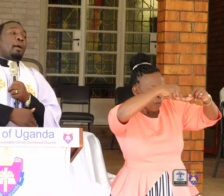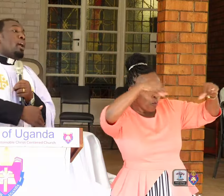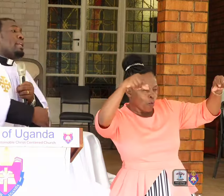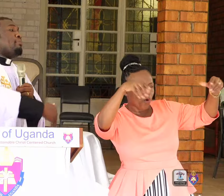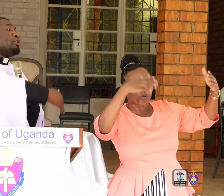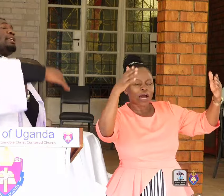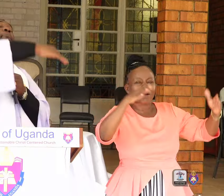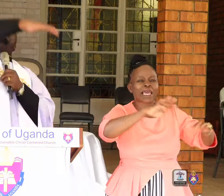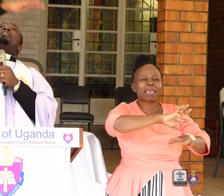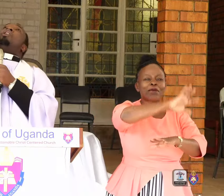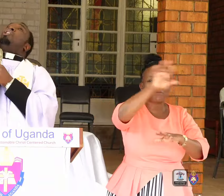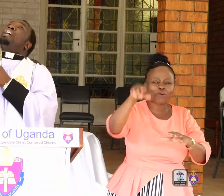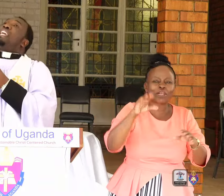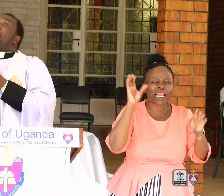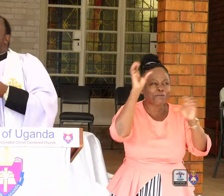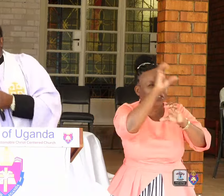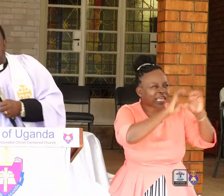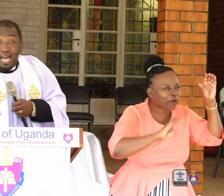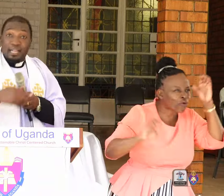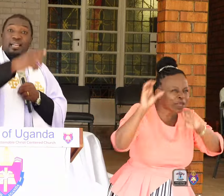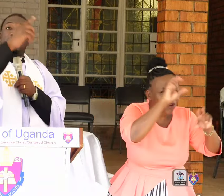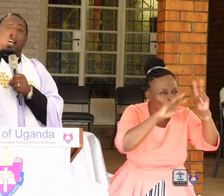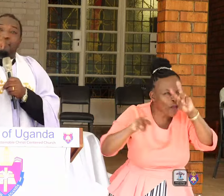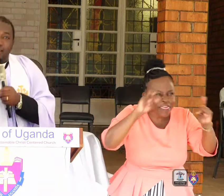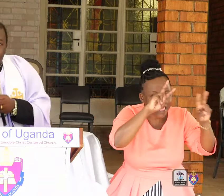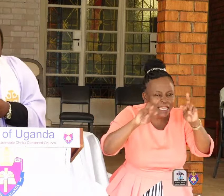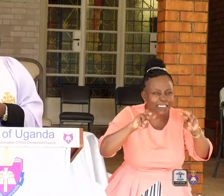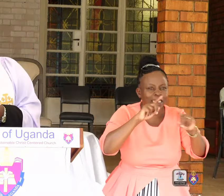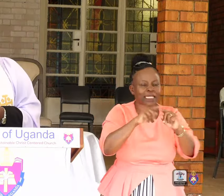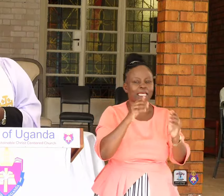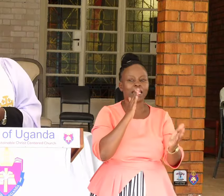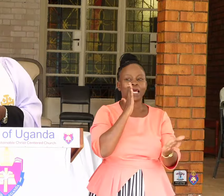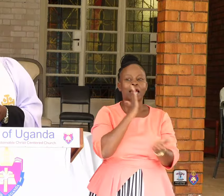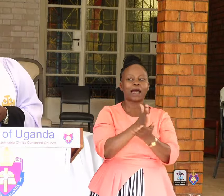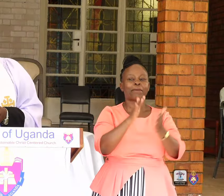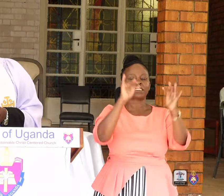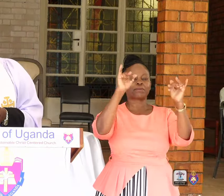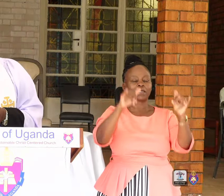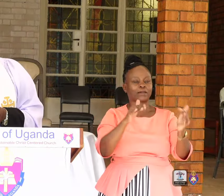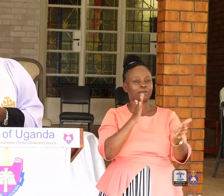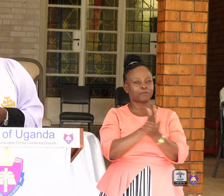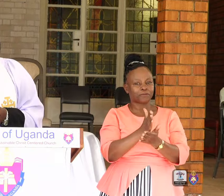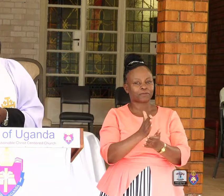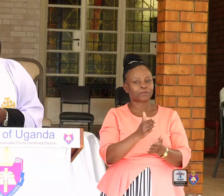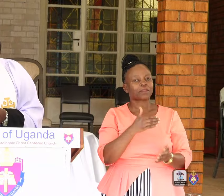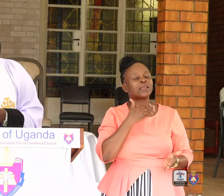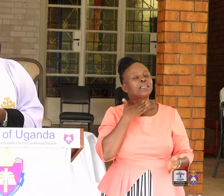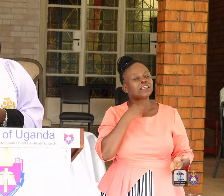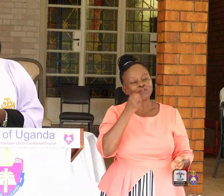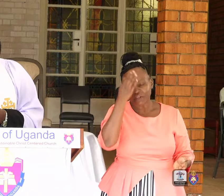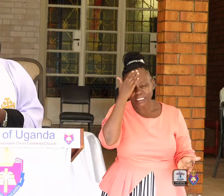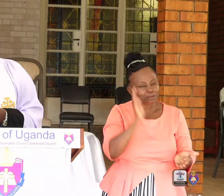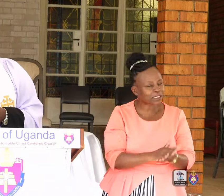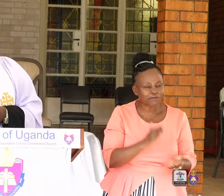Ebyo byonna mujja binoonyereza, naye amazima gasigala mazima. Nagambye amazima teweetaaga kumala gakkiriza.